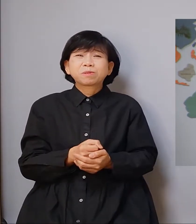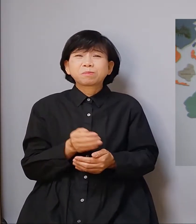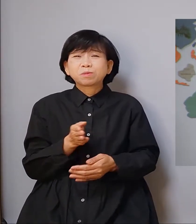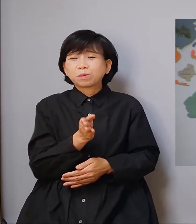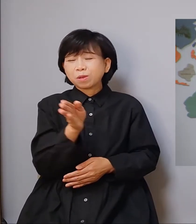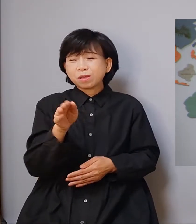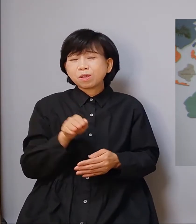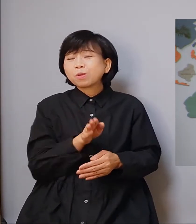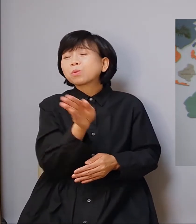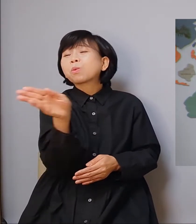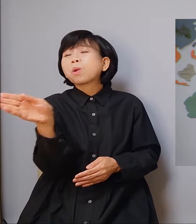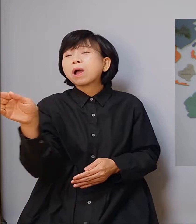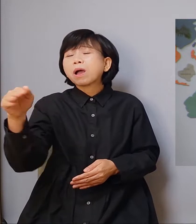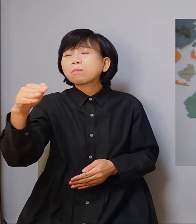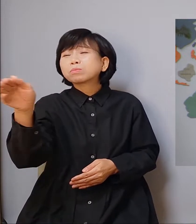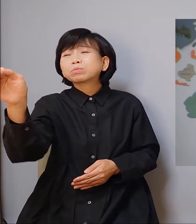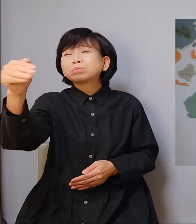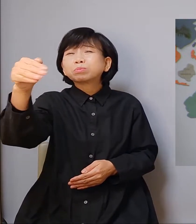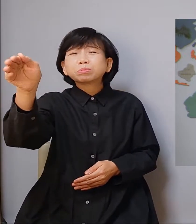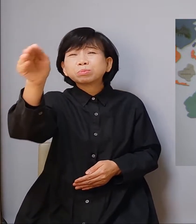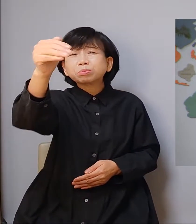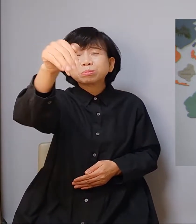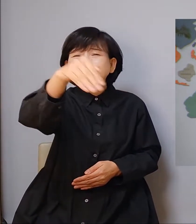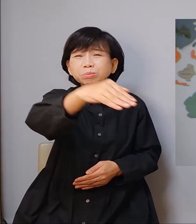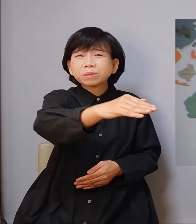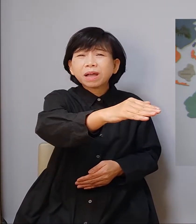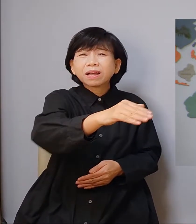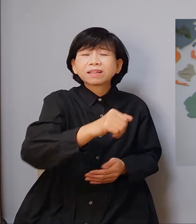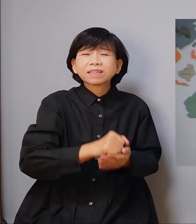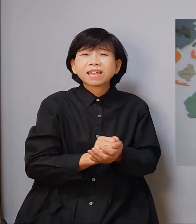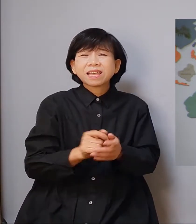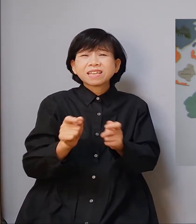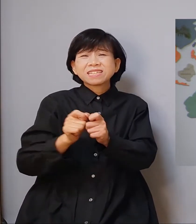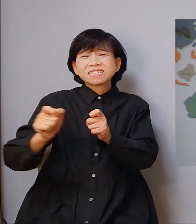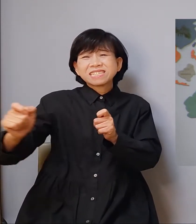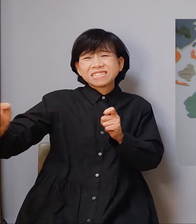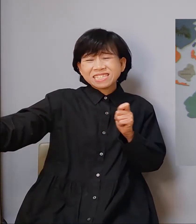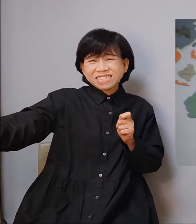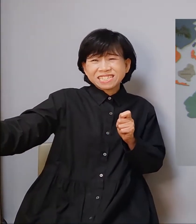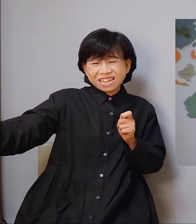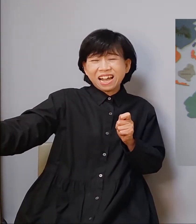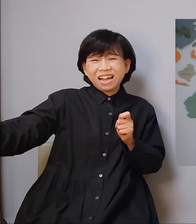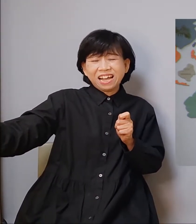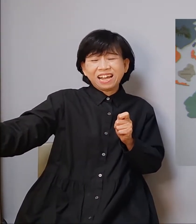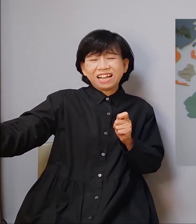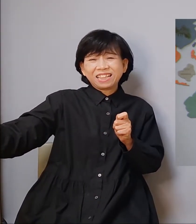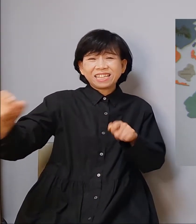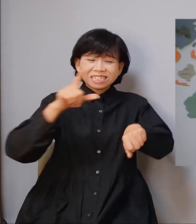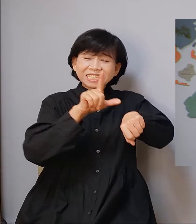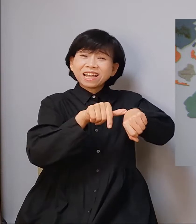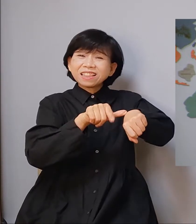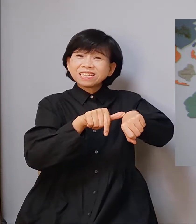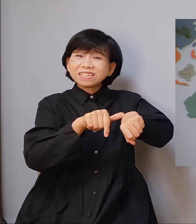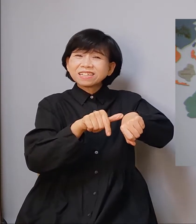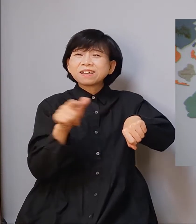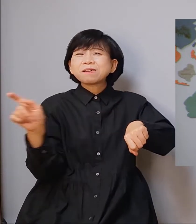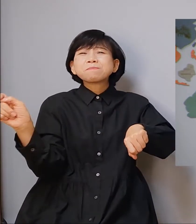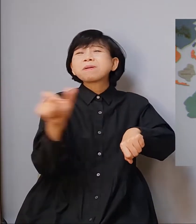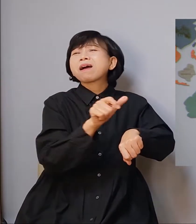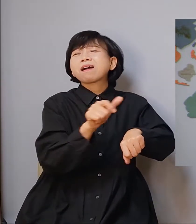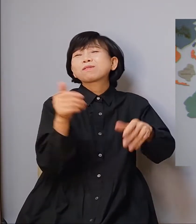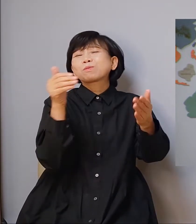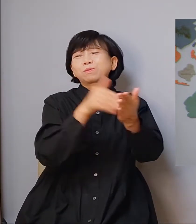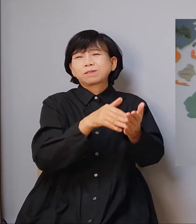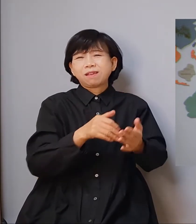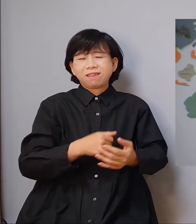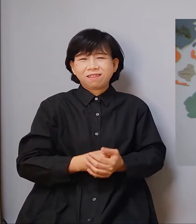것처럼 보이지만 또 멀리 키로수가 더 나올 것처럼 보이지만 어쨌든 목적지에 좀 더